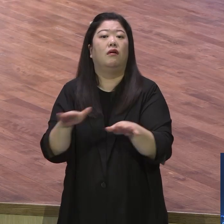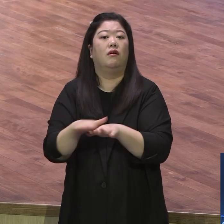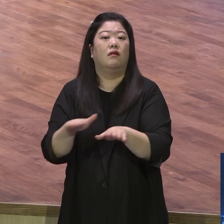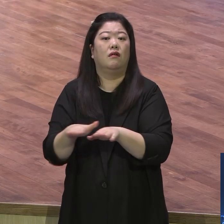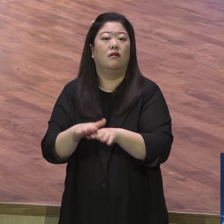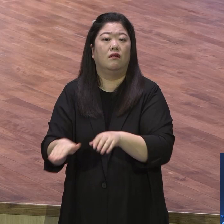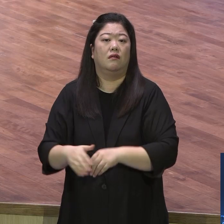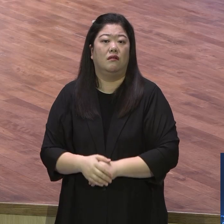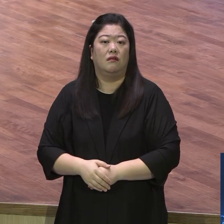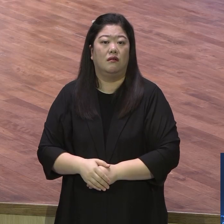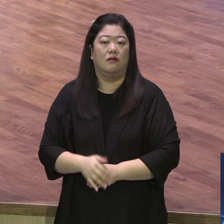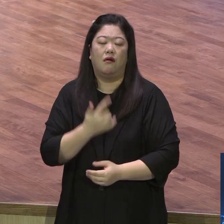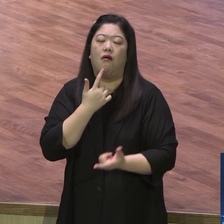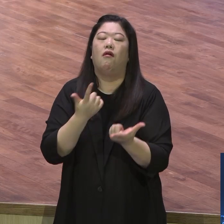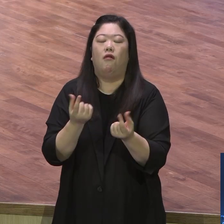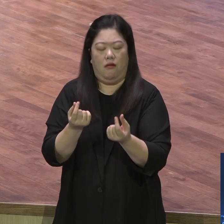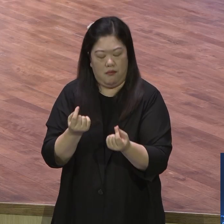믿음이에요